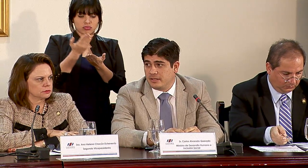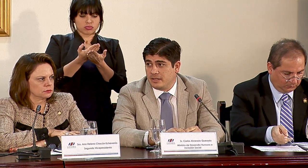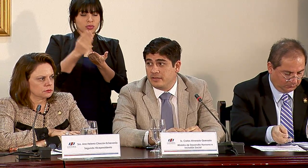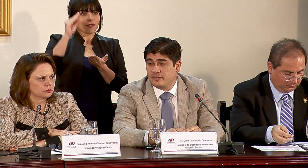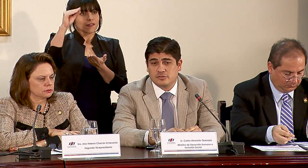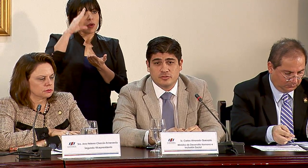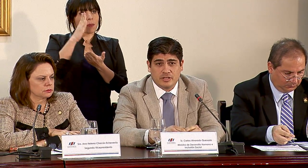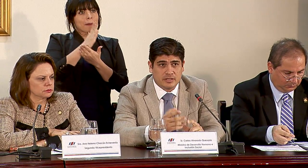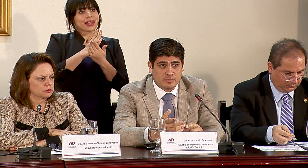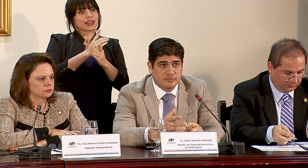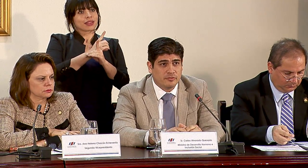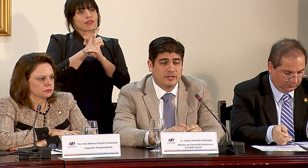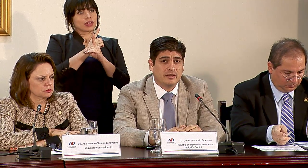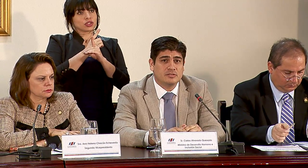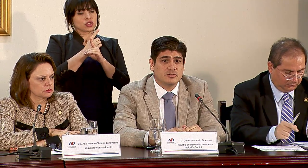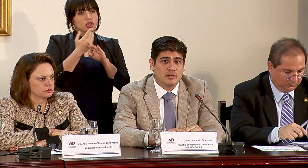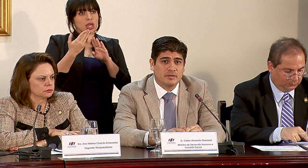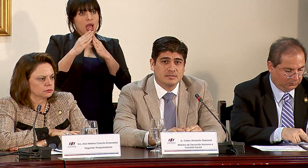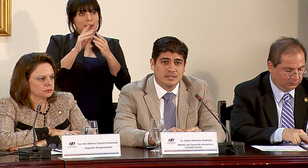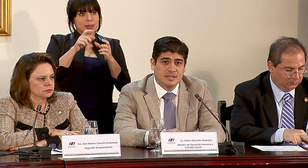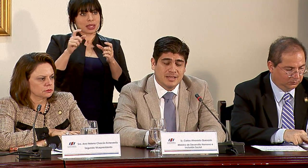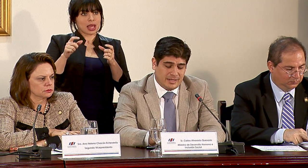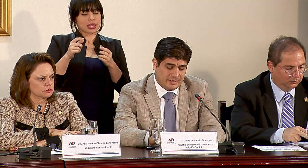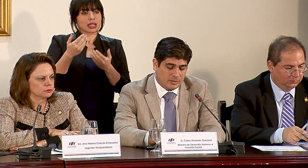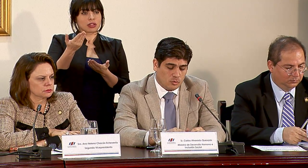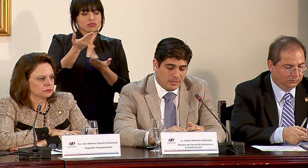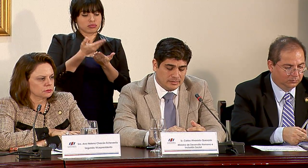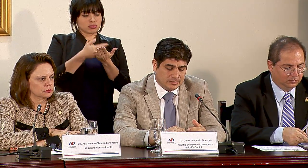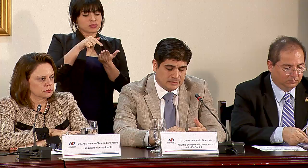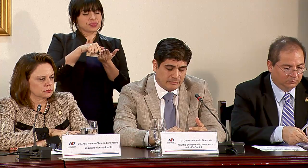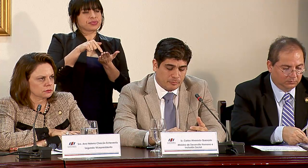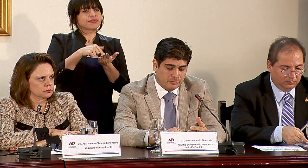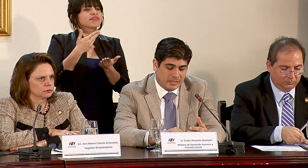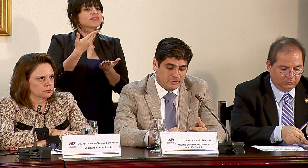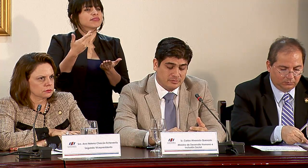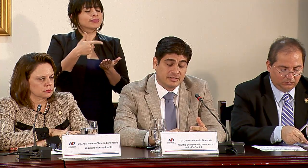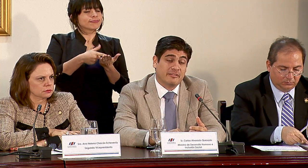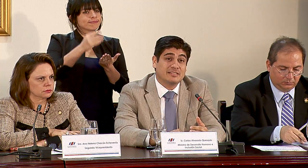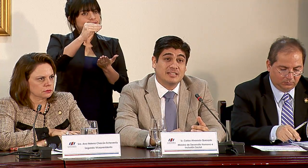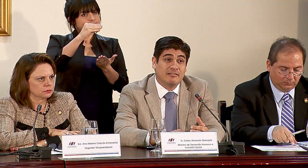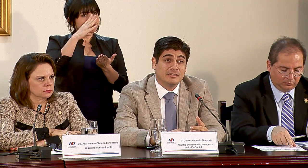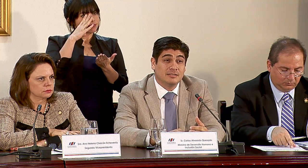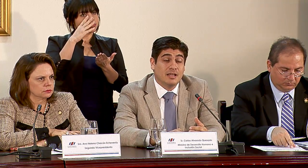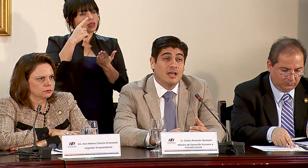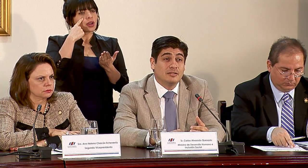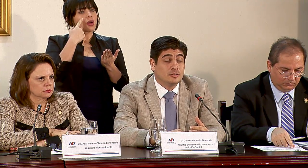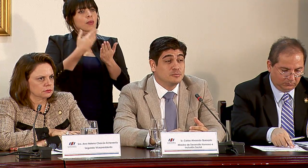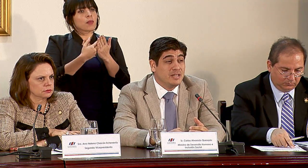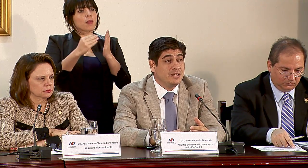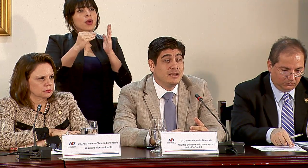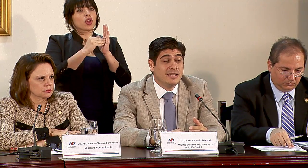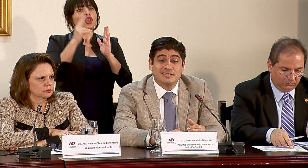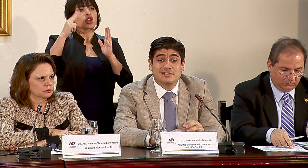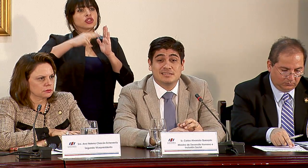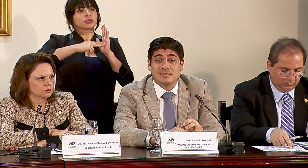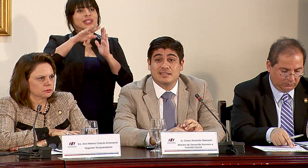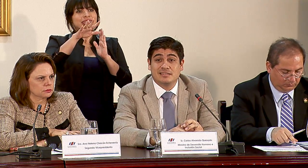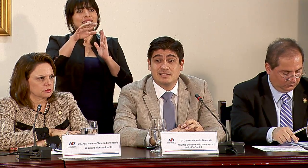de la Defensoría y que también fue de atención de la prensa, en el cual se reportaron o se registraban 2